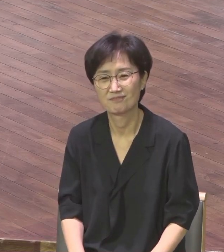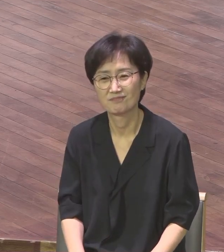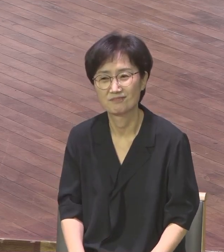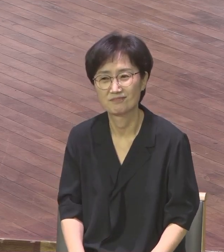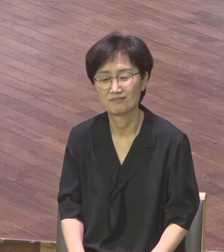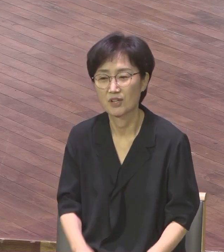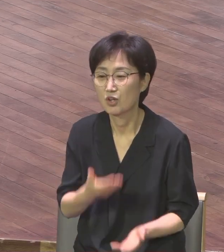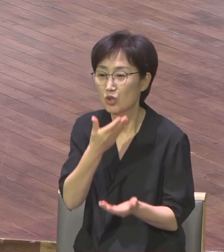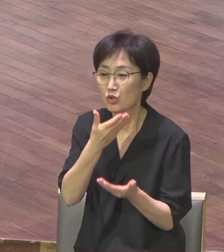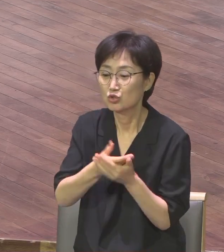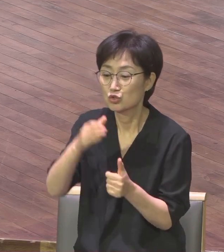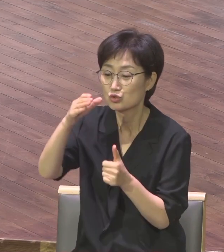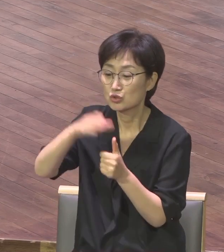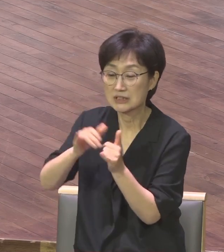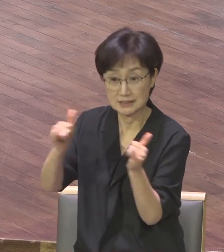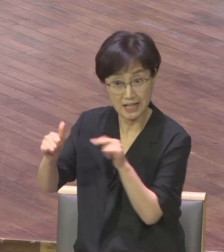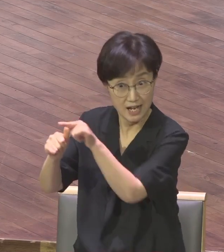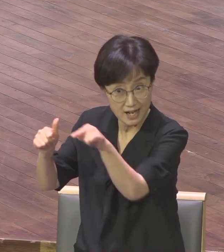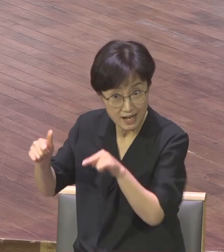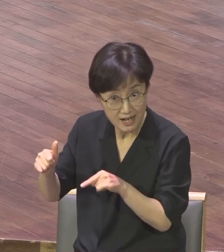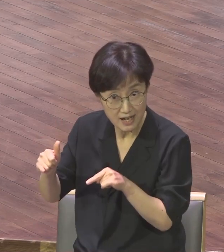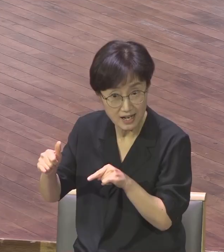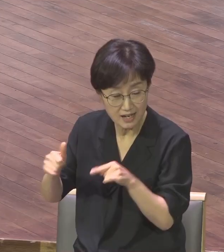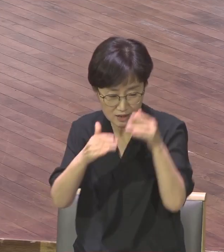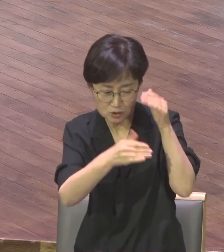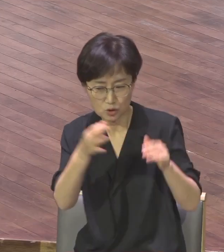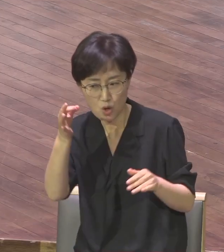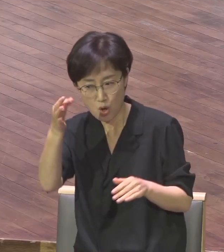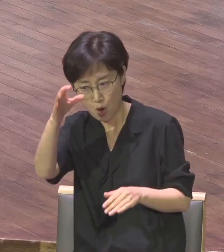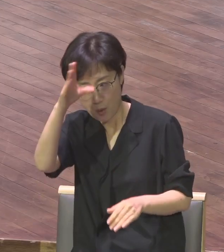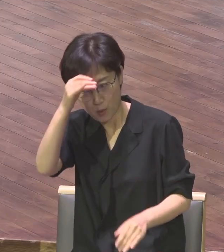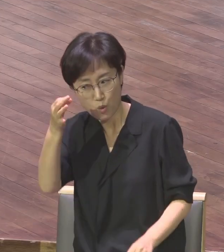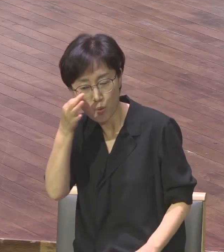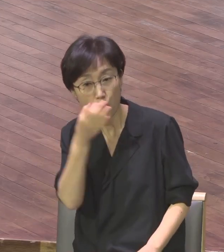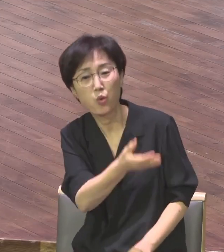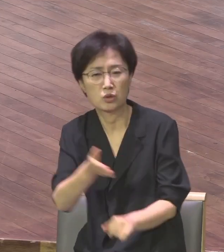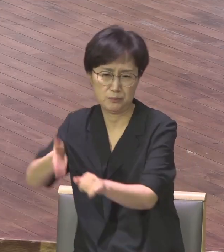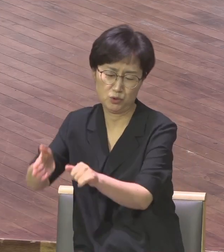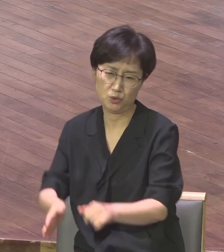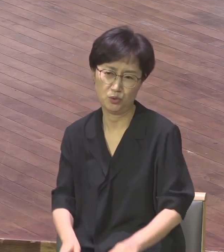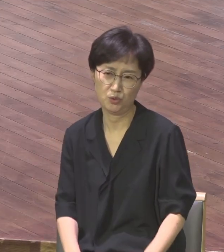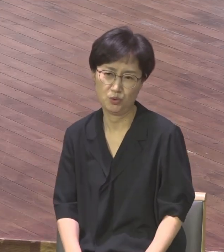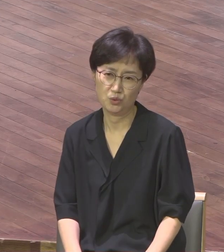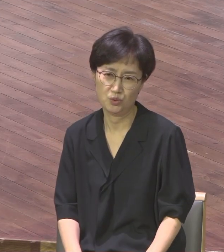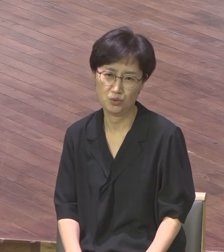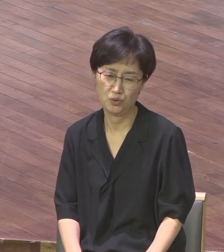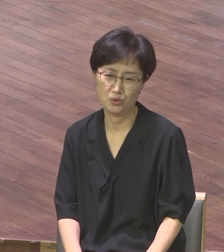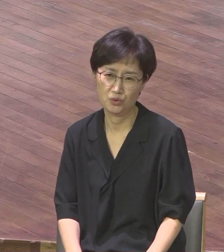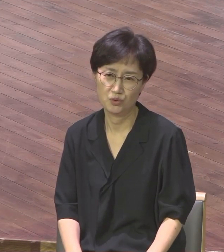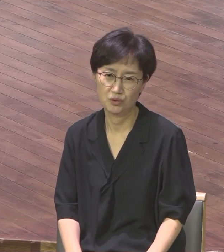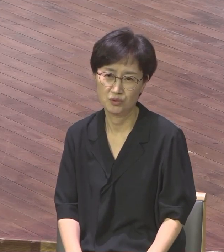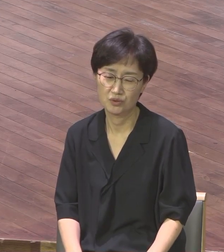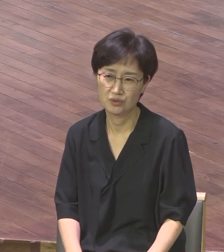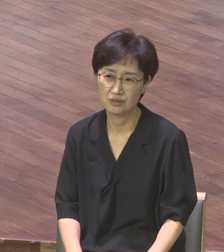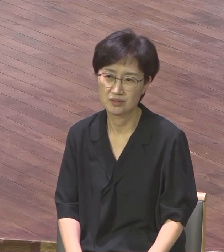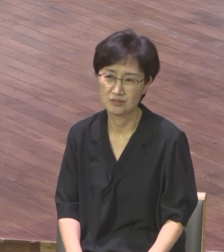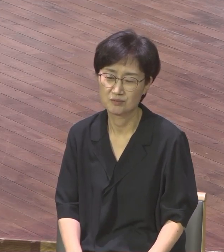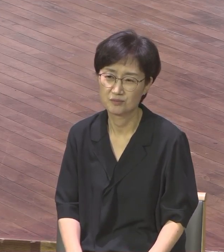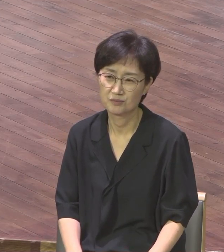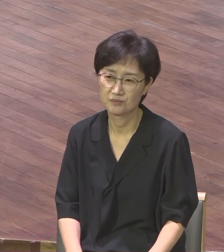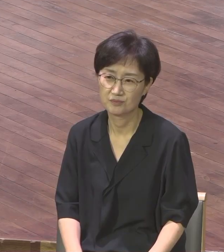중직자가 뭐예요? 평신도의 본이 돼야 된다. 그러니까 교회는 목사만큼, 교인들